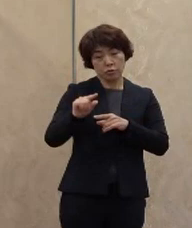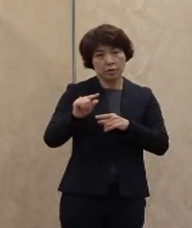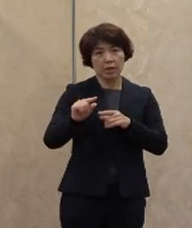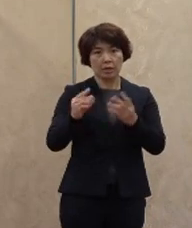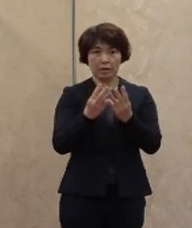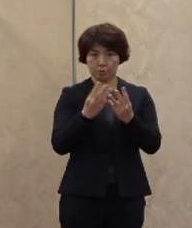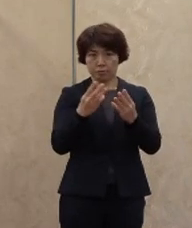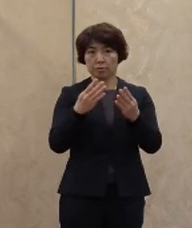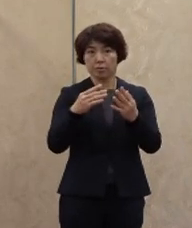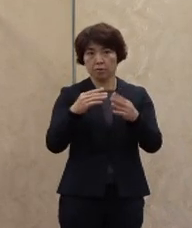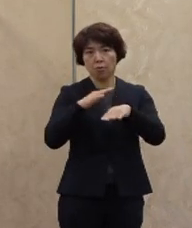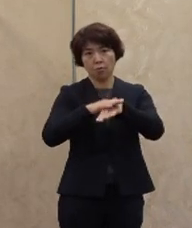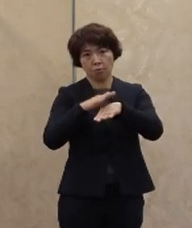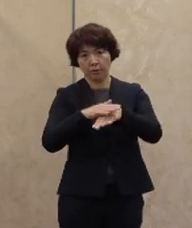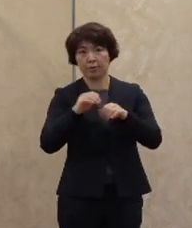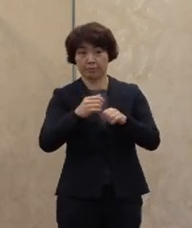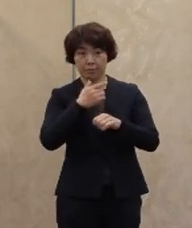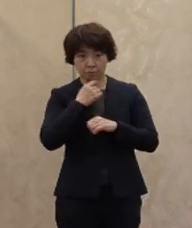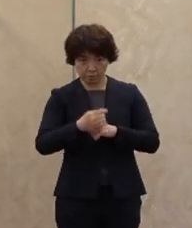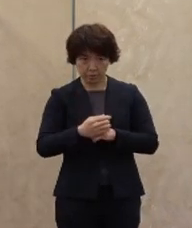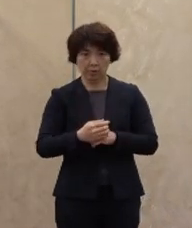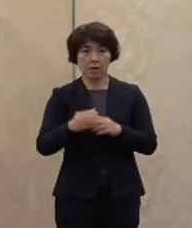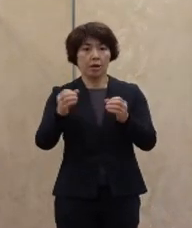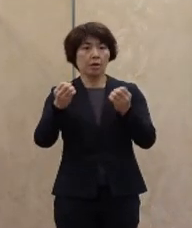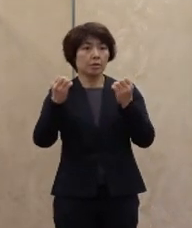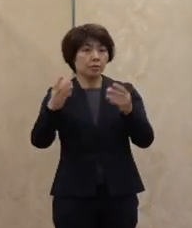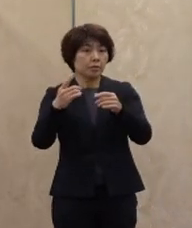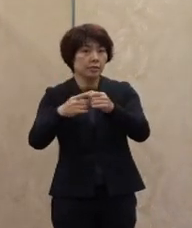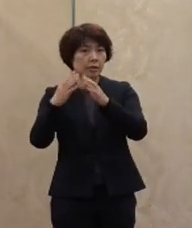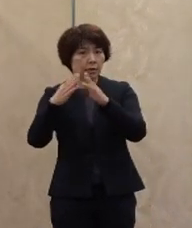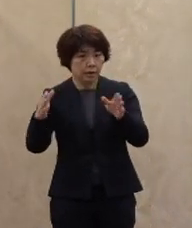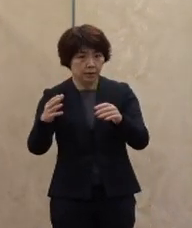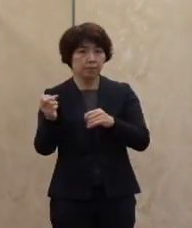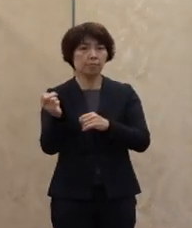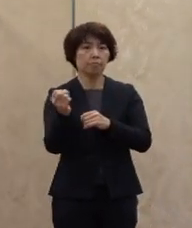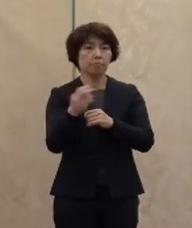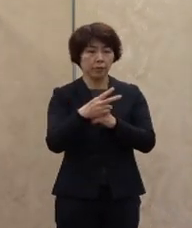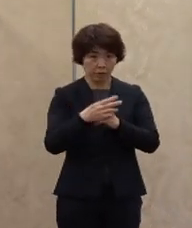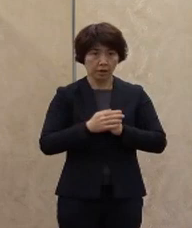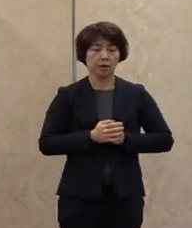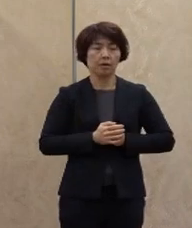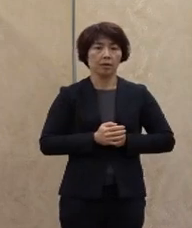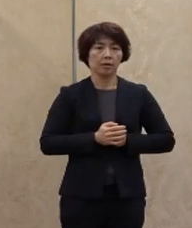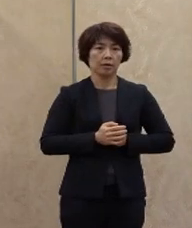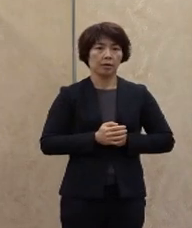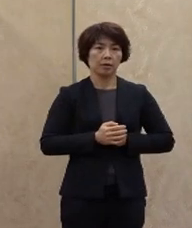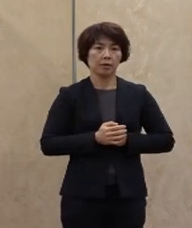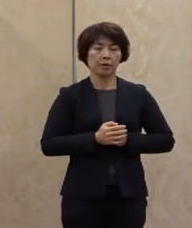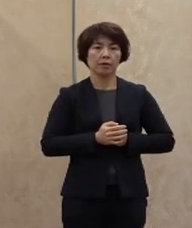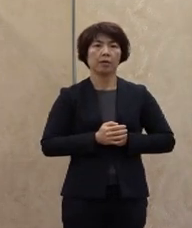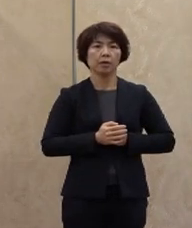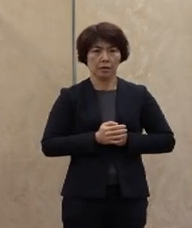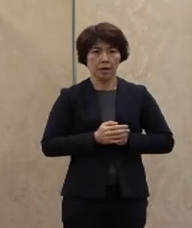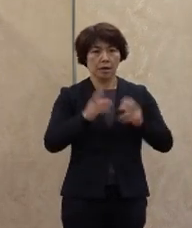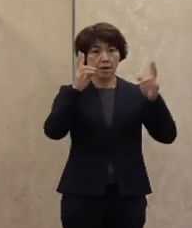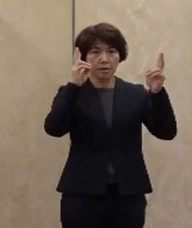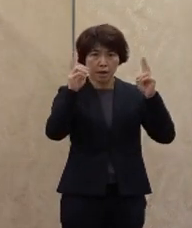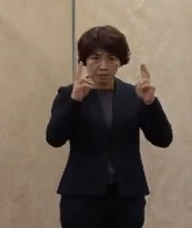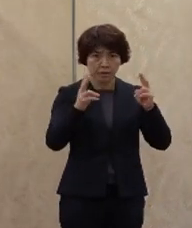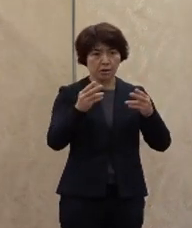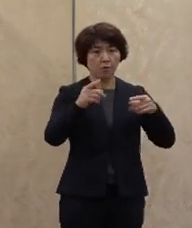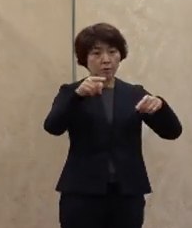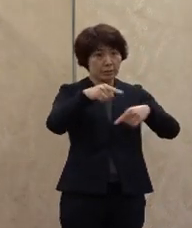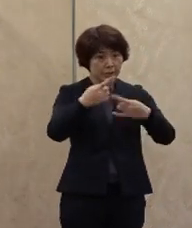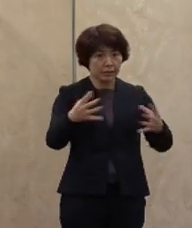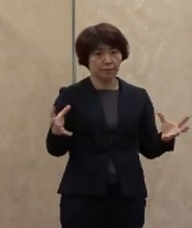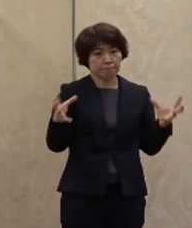と思います。そして新年会であったり、あるいはもう合宿交換会だったり、新年の